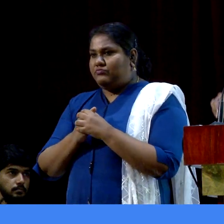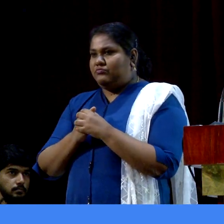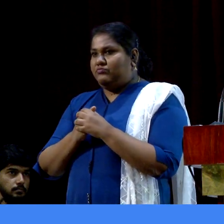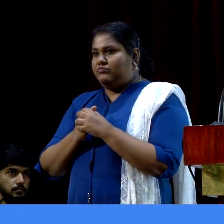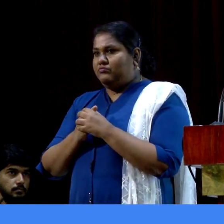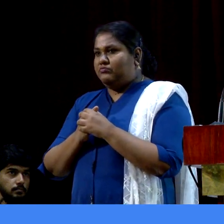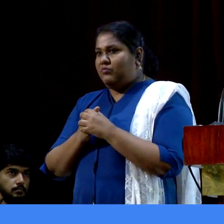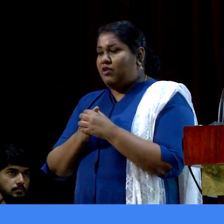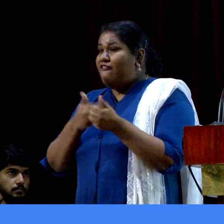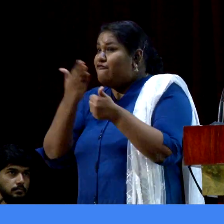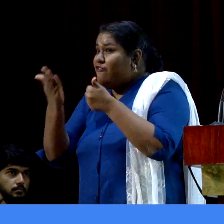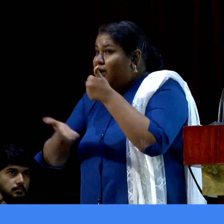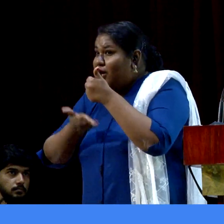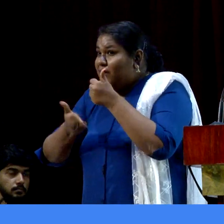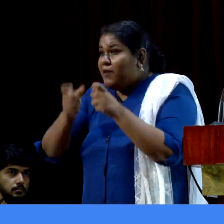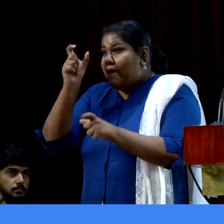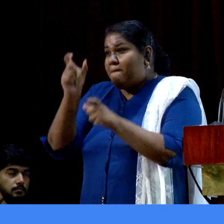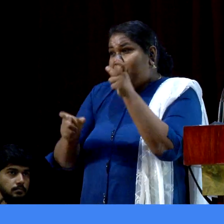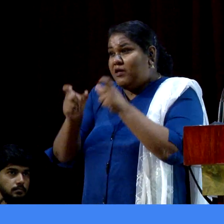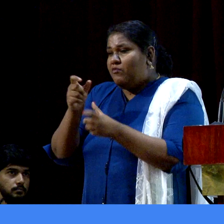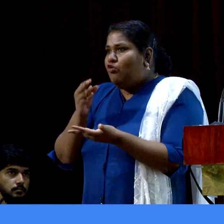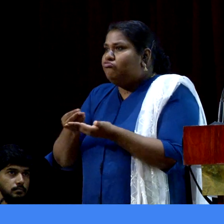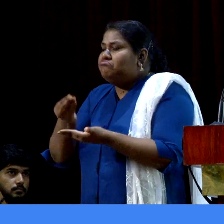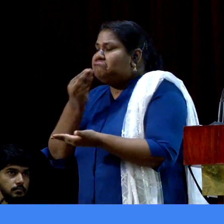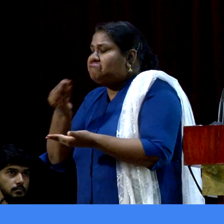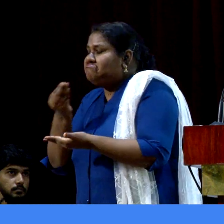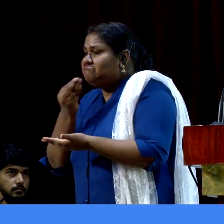உழுபவனுக்கே உணவு உரிமை இல்லை,